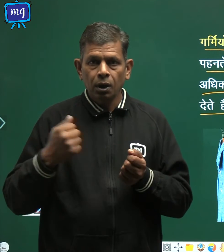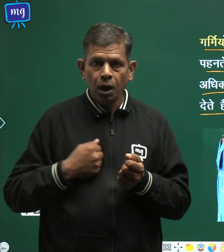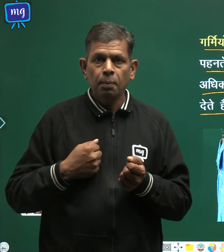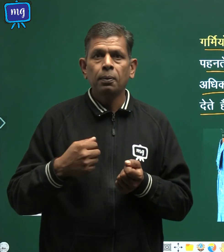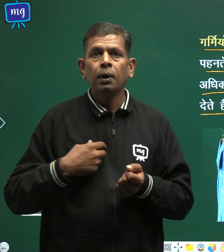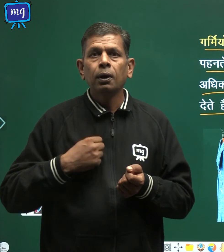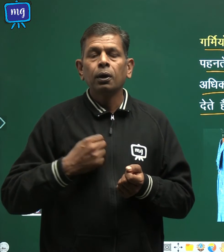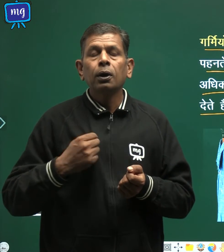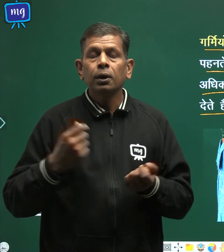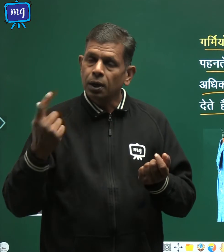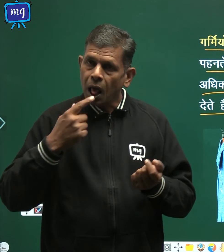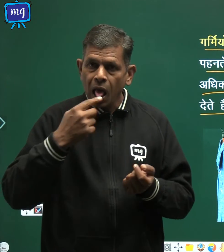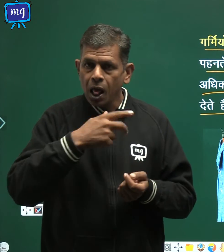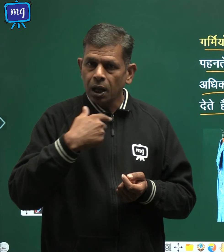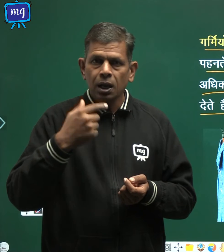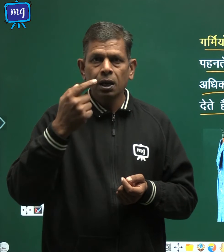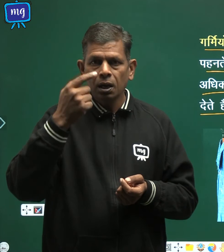गहरे रंग के कपड़े पहनते हैं